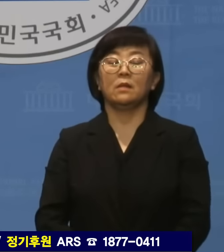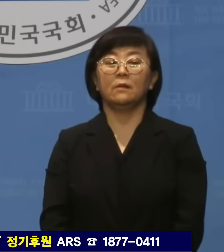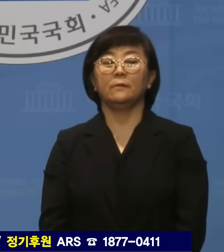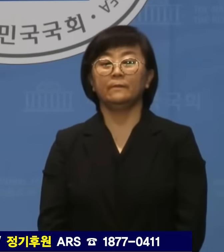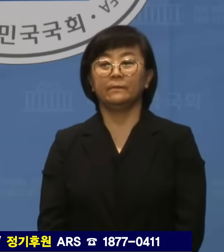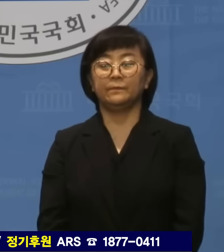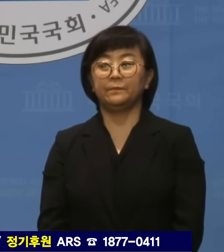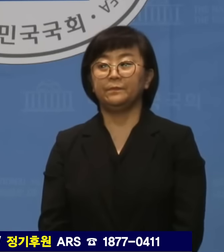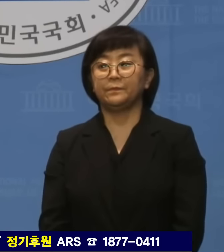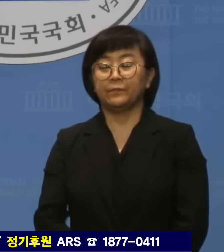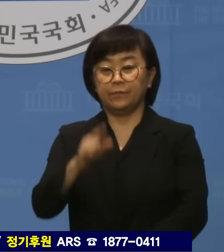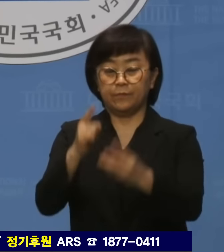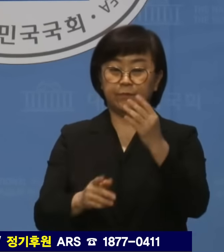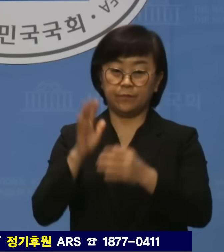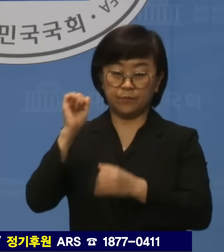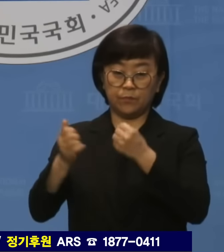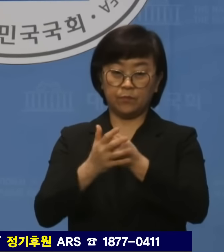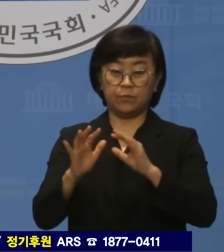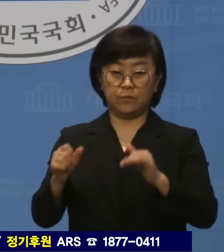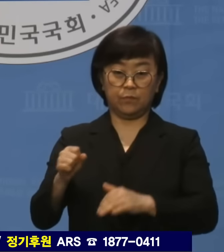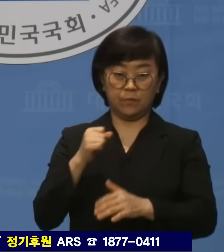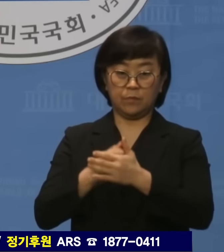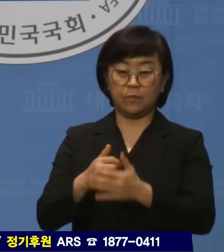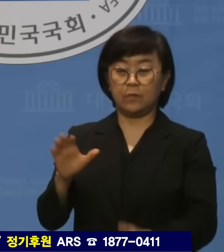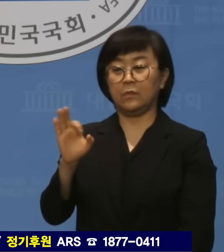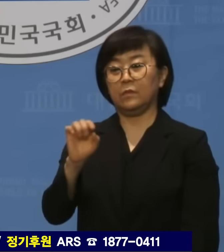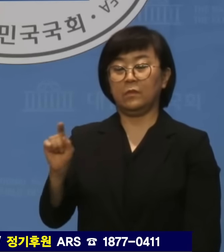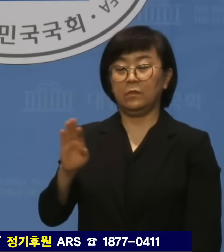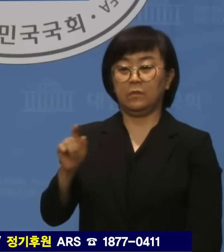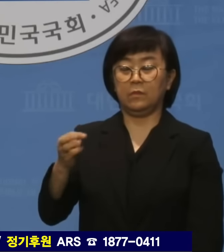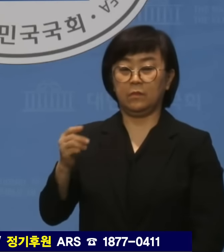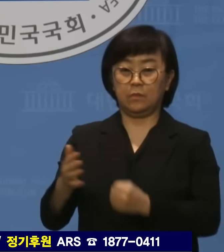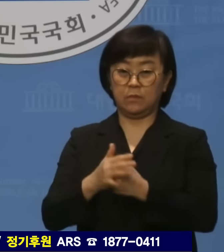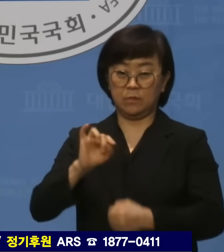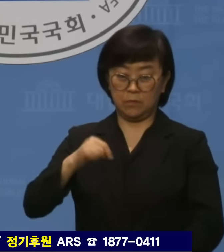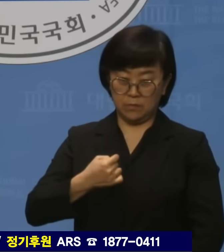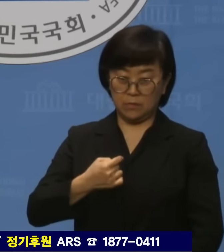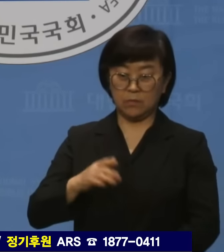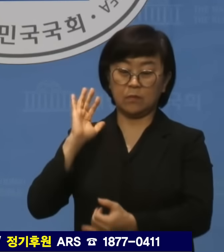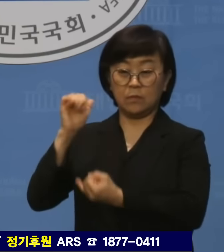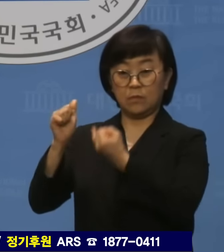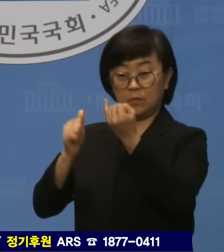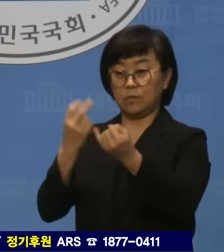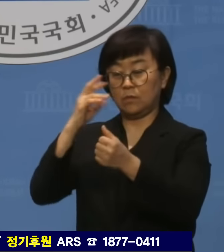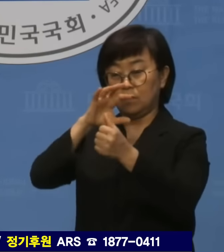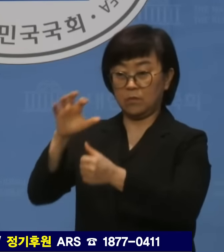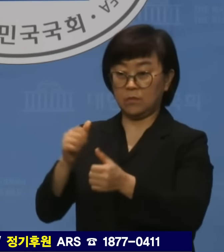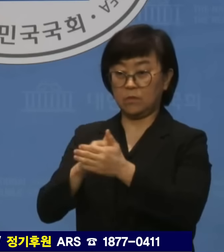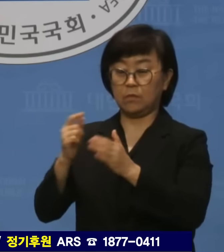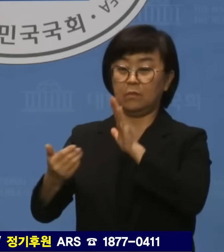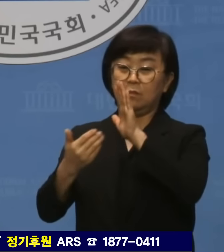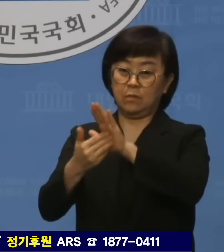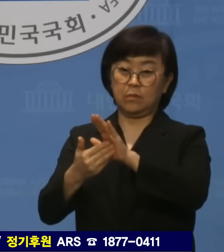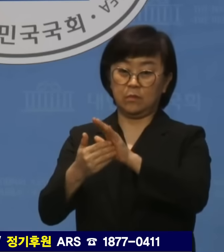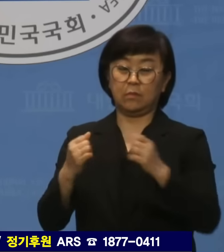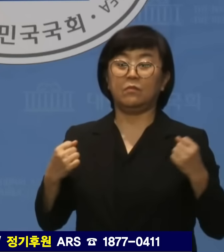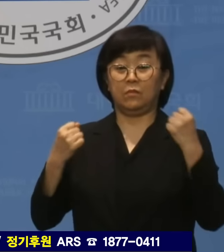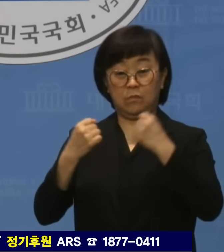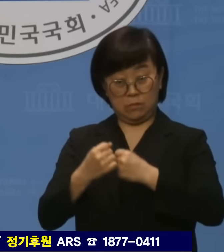없습니다 윤성열 대통령은 국민의 힘을 아바타 정당으로 만들어 자신과 김건희 여사를 지키는 방탄복으로